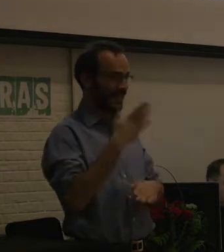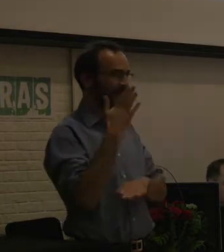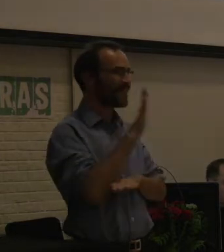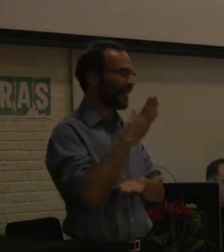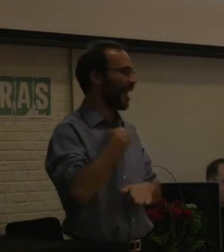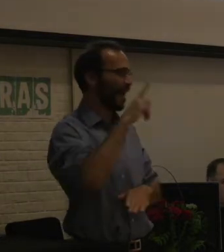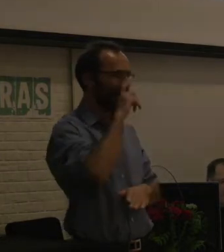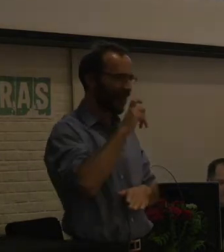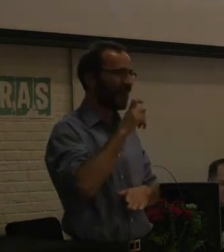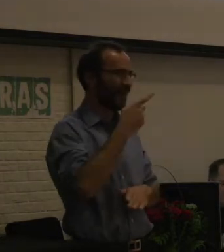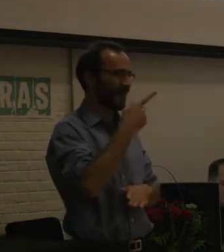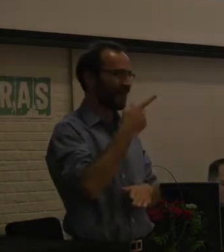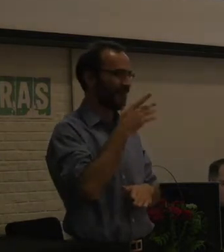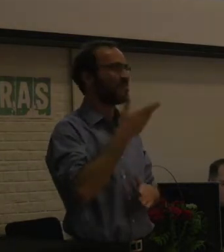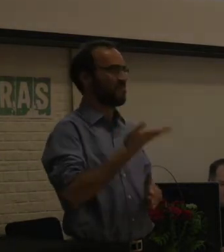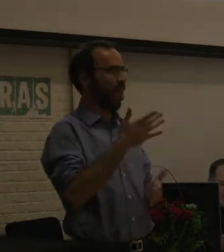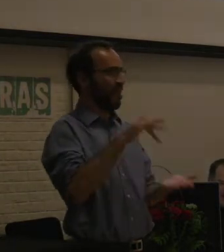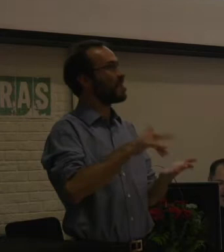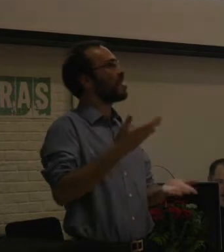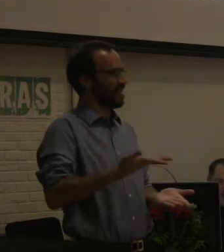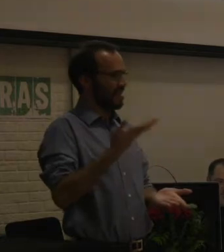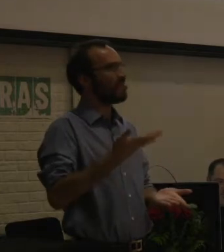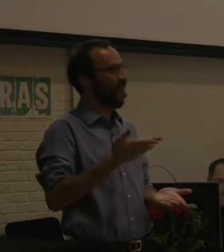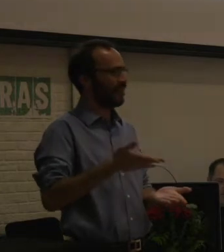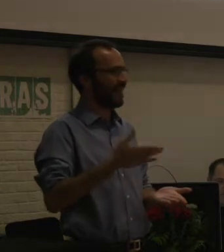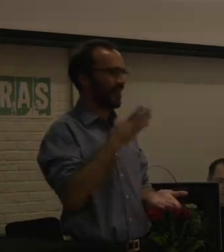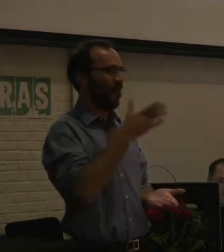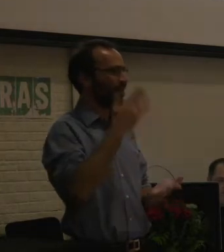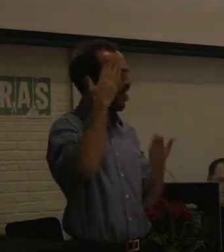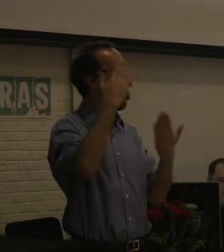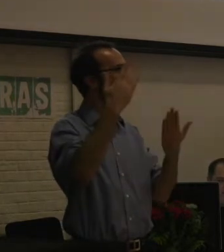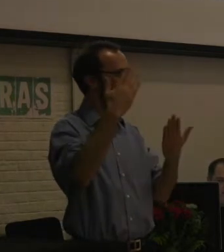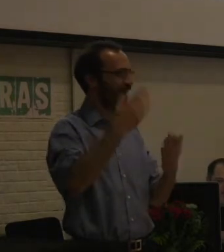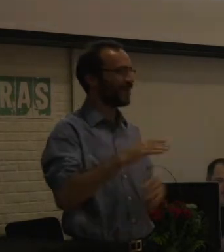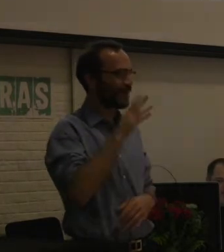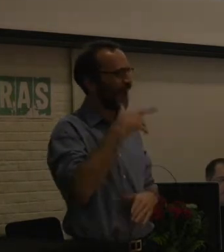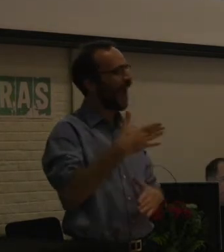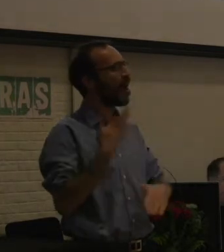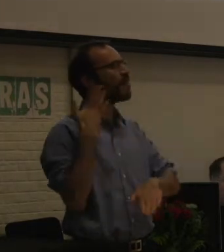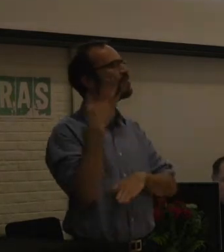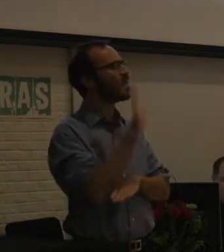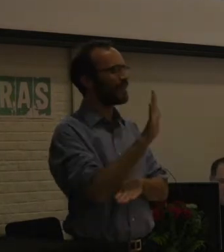recordando estas efemérides, vamos a empezar con lo que es la presentación propiamente